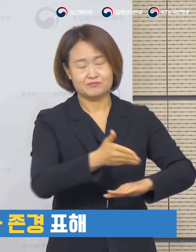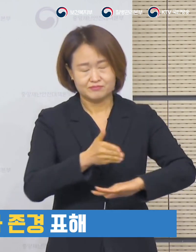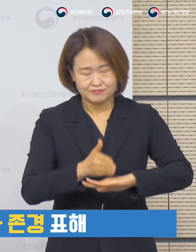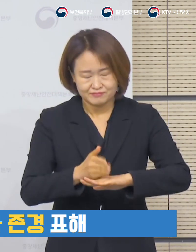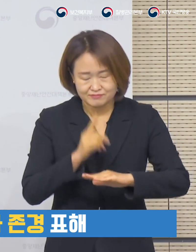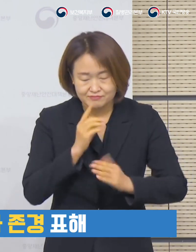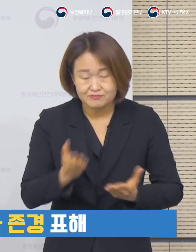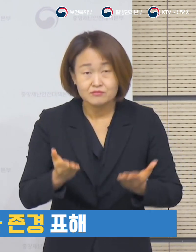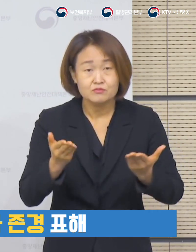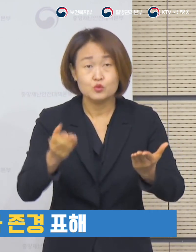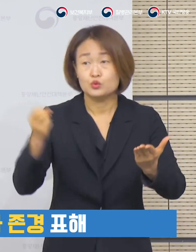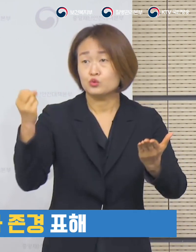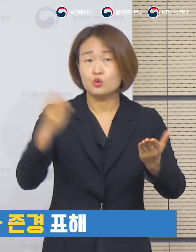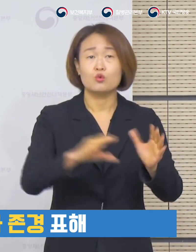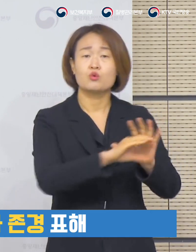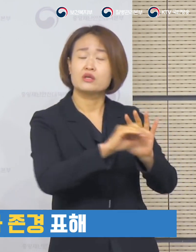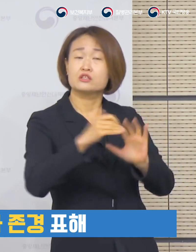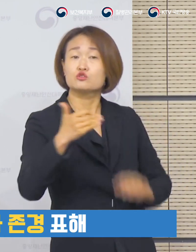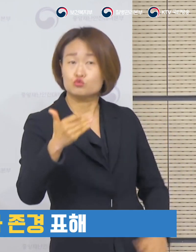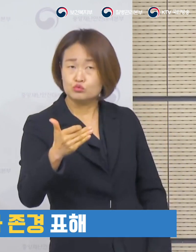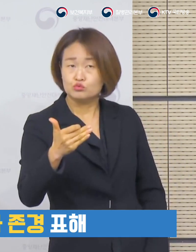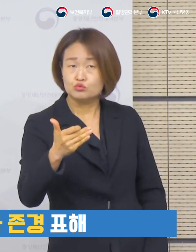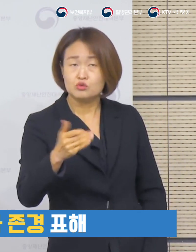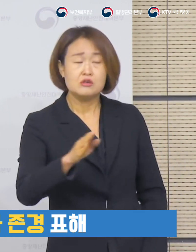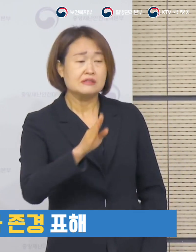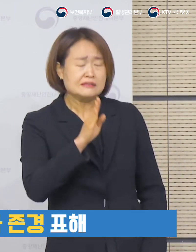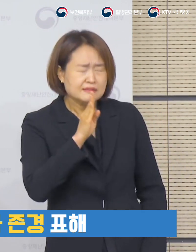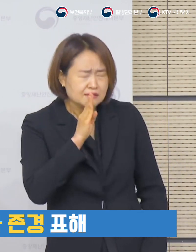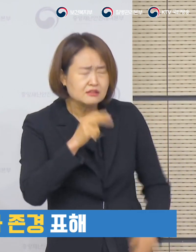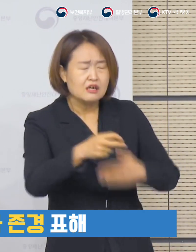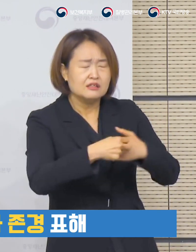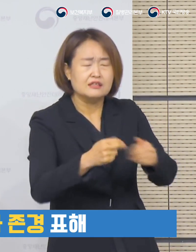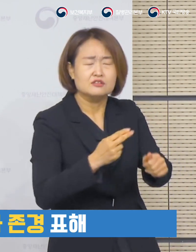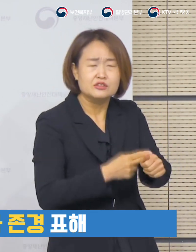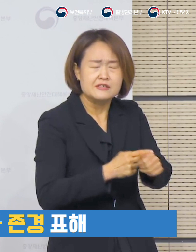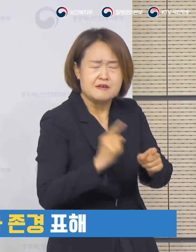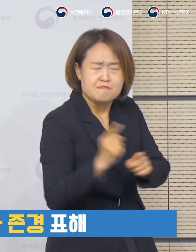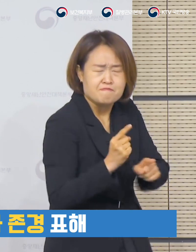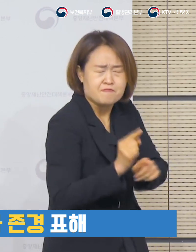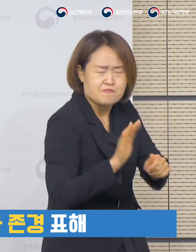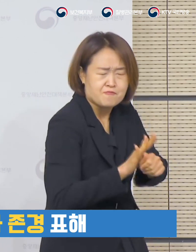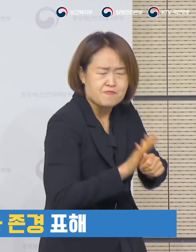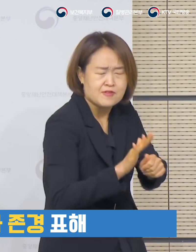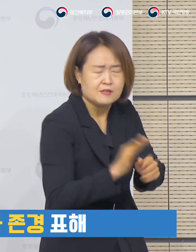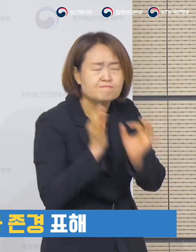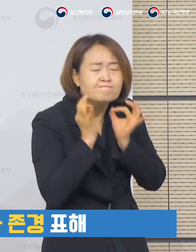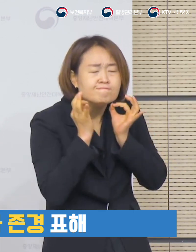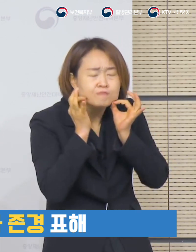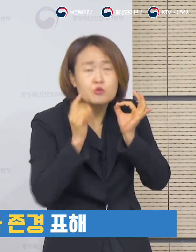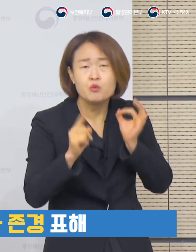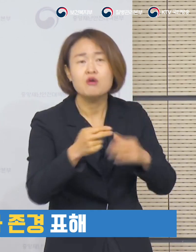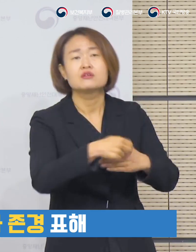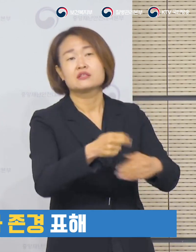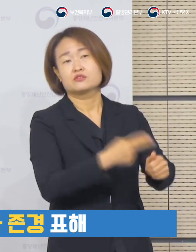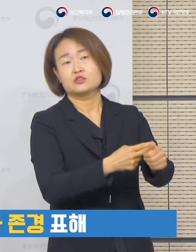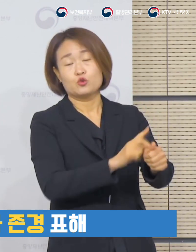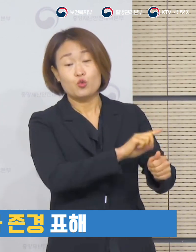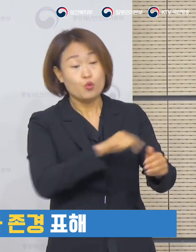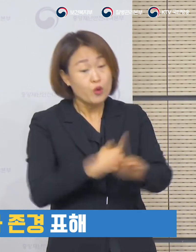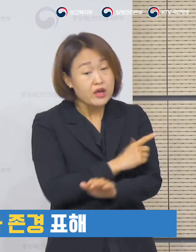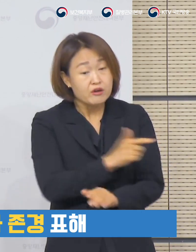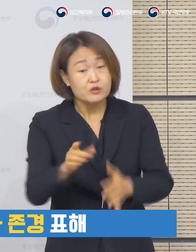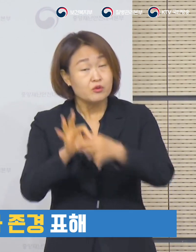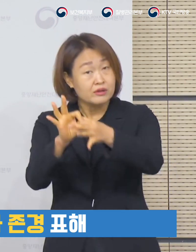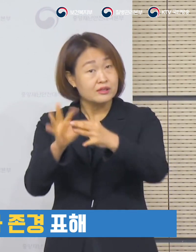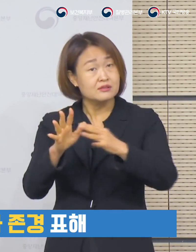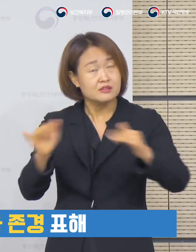감사드립니다. 또한 코로나19 진료 현장에서 최선을 다하고 계신 의료진들과